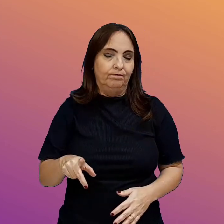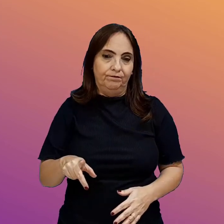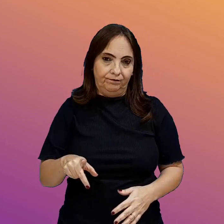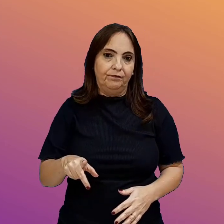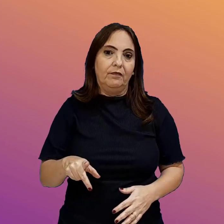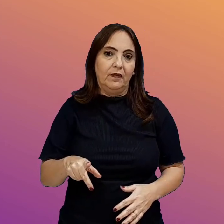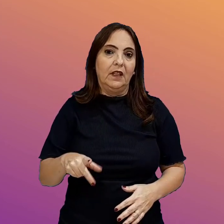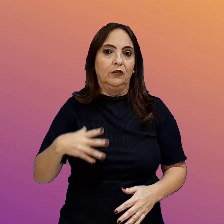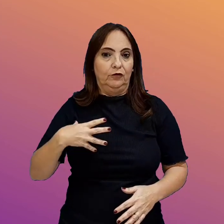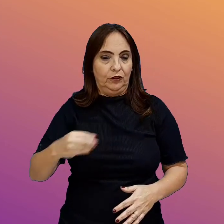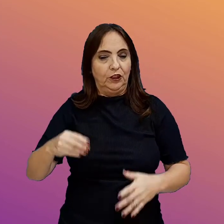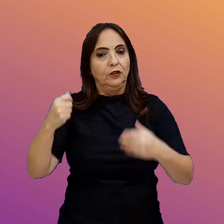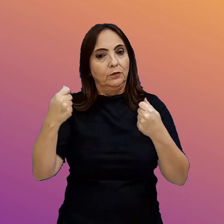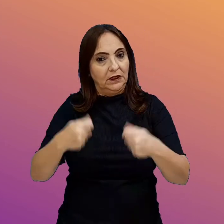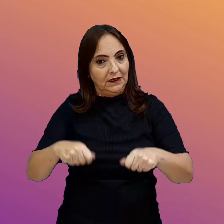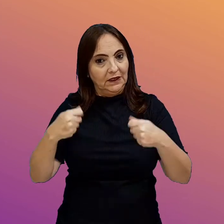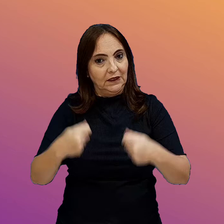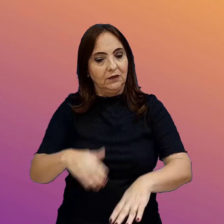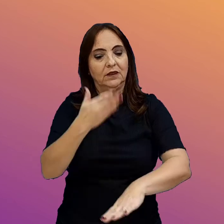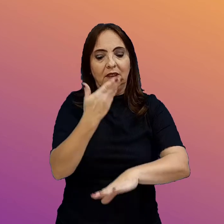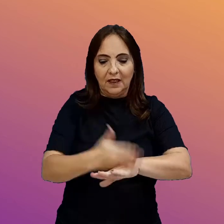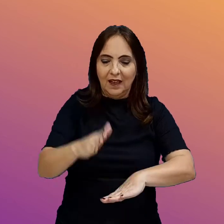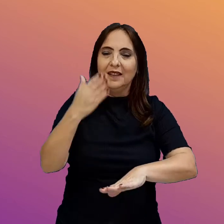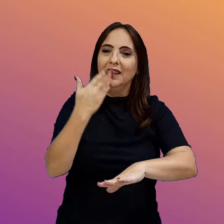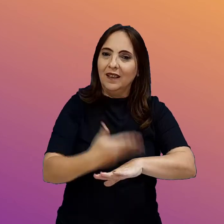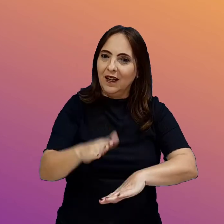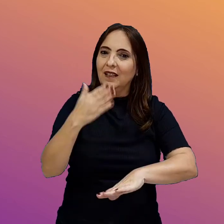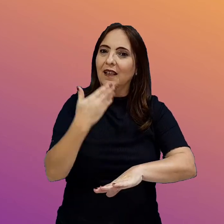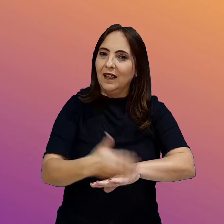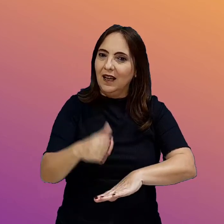vão aprender de uma vez só, né,